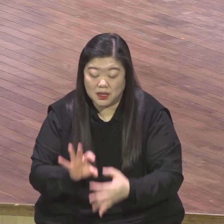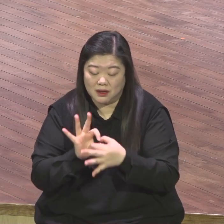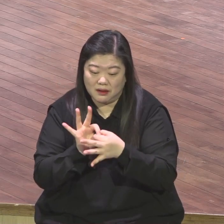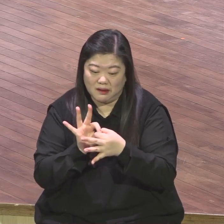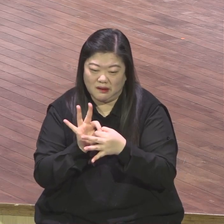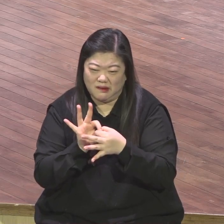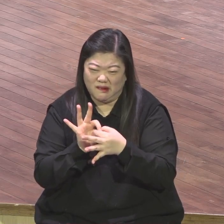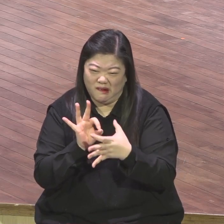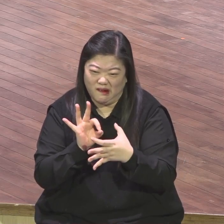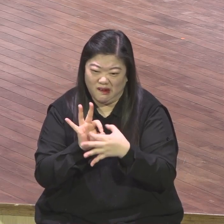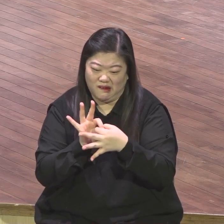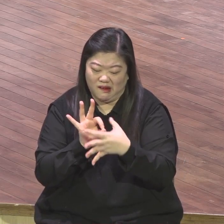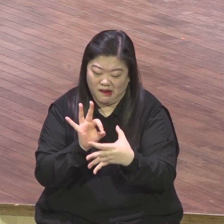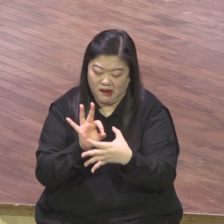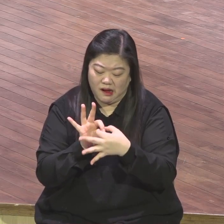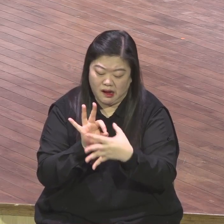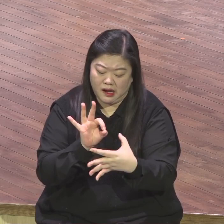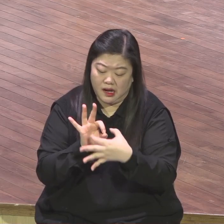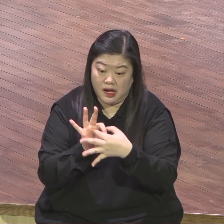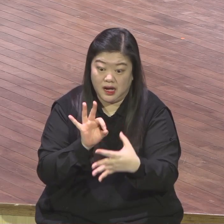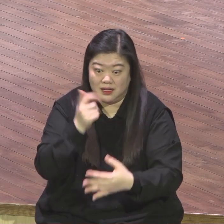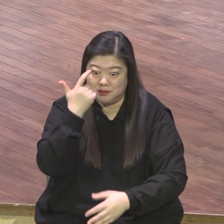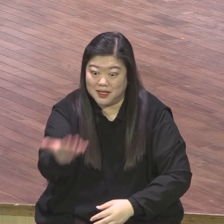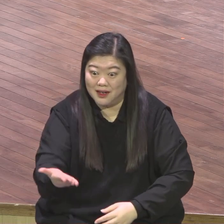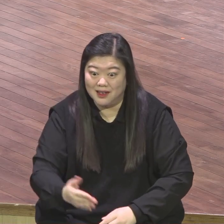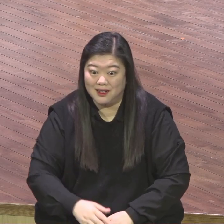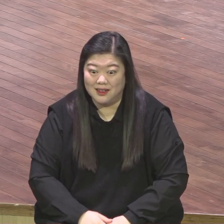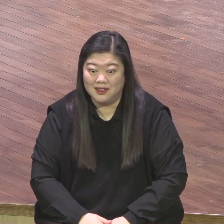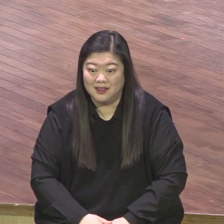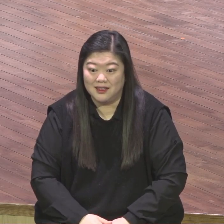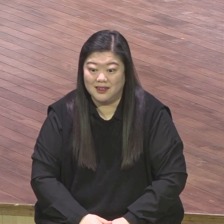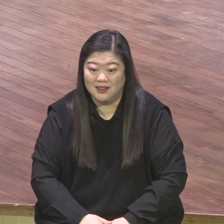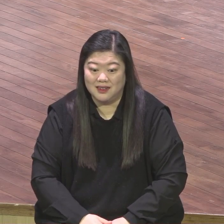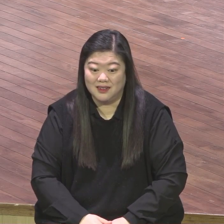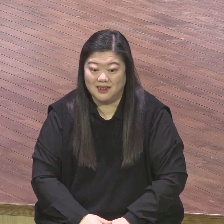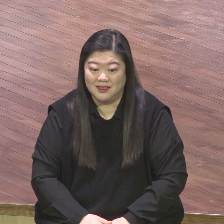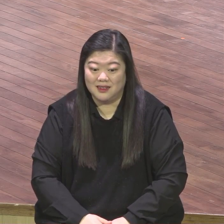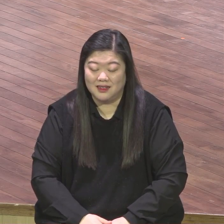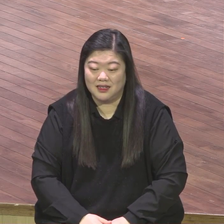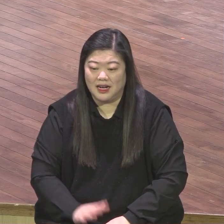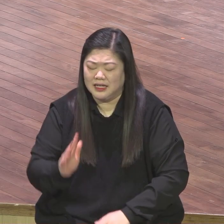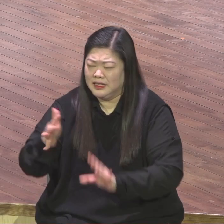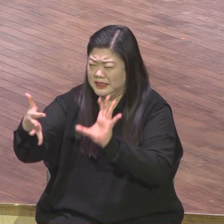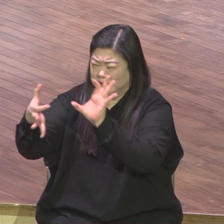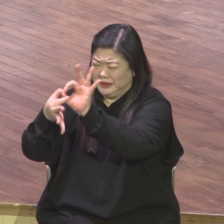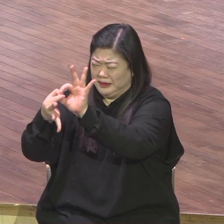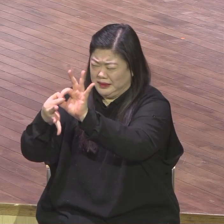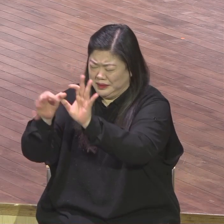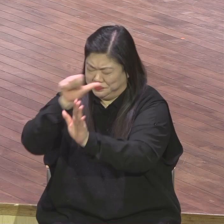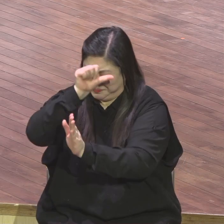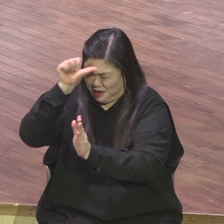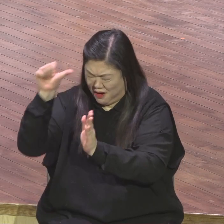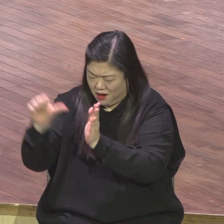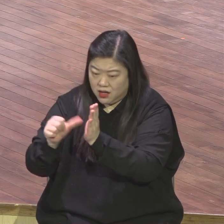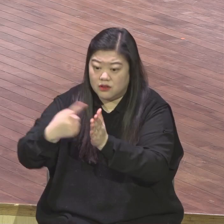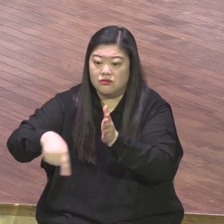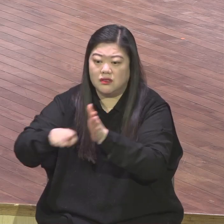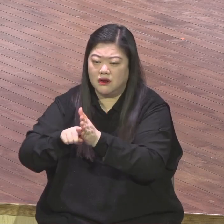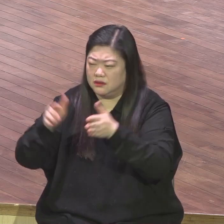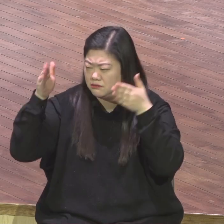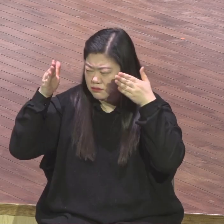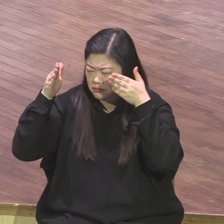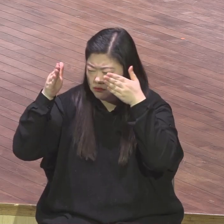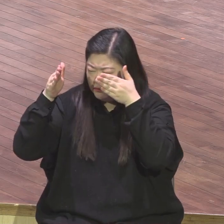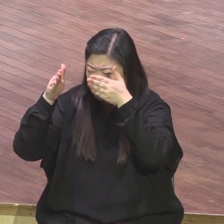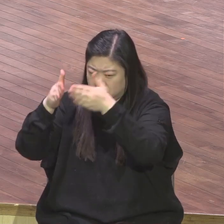오직 내가 그리스도 예수께 잡힌 바 된 그것을 잡으려고 달려가노라. 다메섹 도상에서